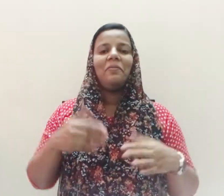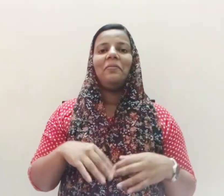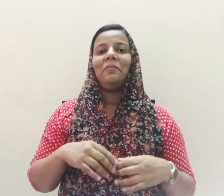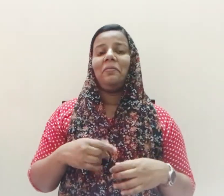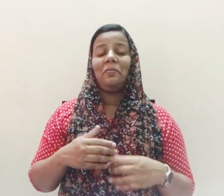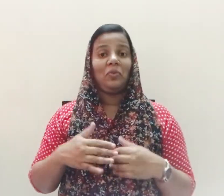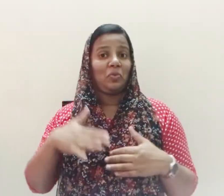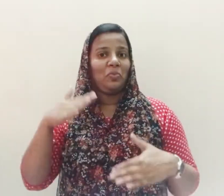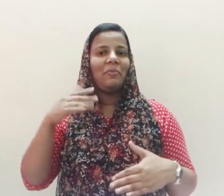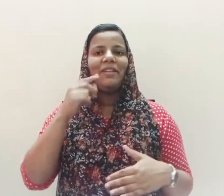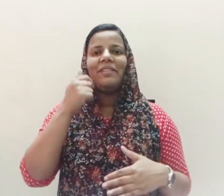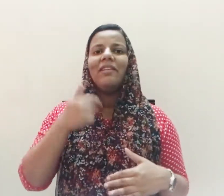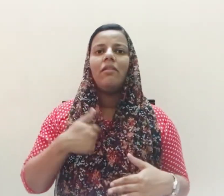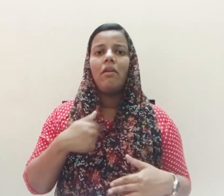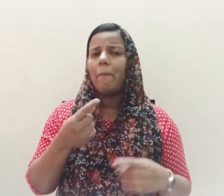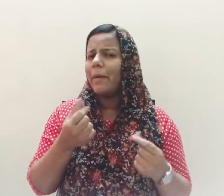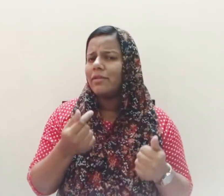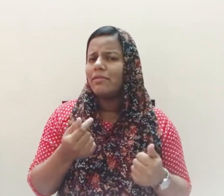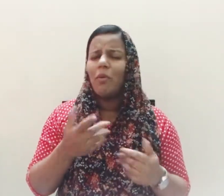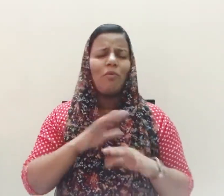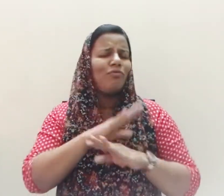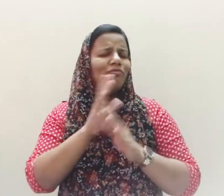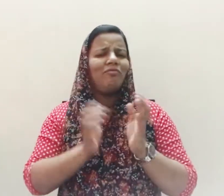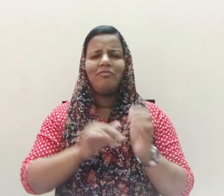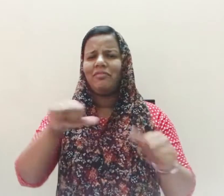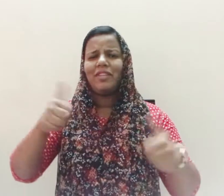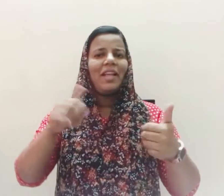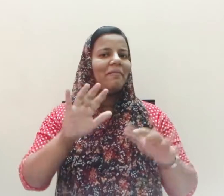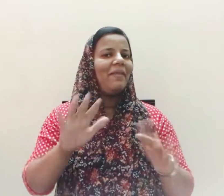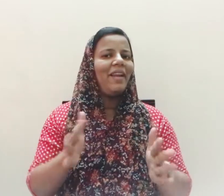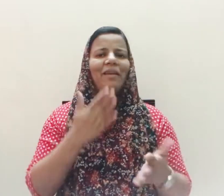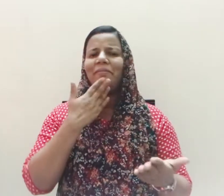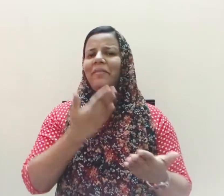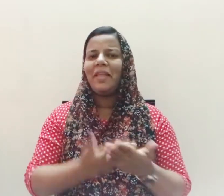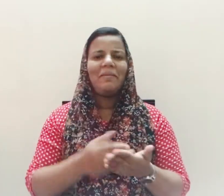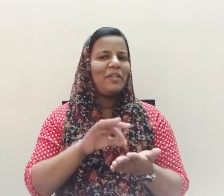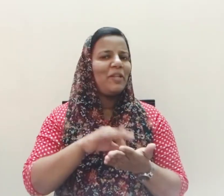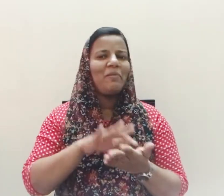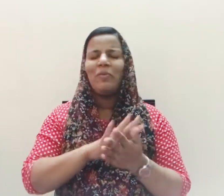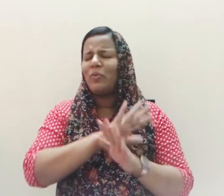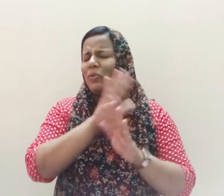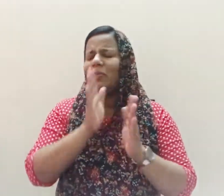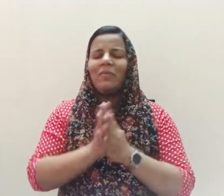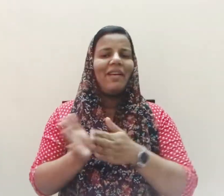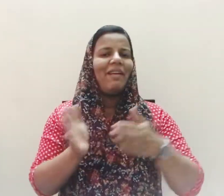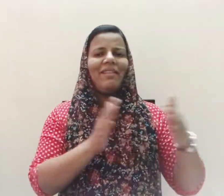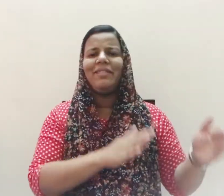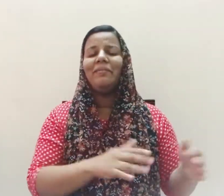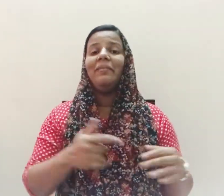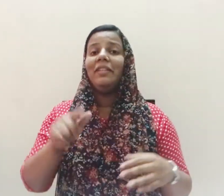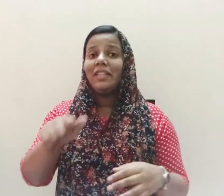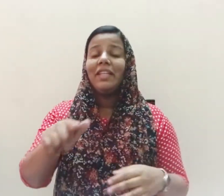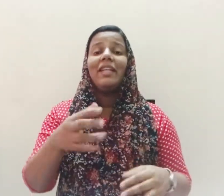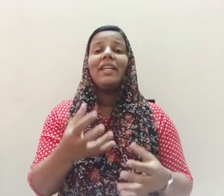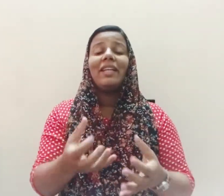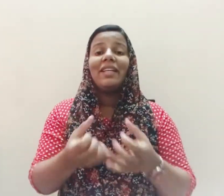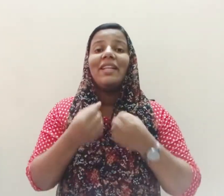നിങ്ങളുടെ ഡോക്യുമെൻസോ അല്ല നിങ്ങളുടെ ജയത്തെ തീരുമാനിക്കുന്നത്, നിങ്ങളുടെ നന്മയെ തീരുമാനിക്കുന്നത്. നിങ്ങൾക്ക് ലഭിച്ചിരിക്കുന്നതായ